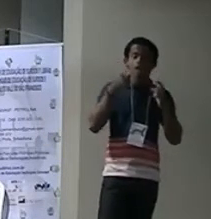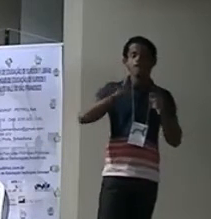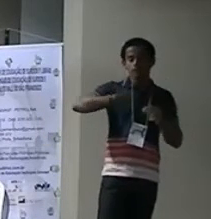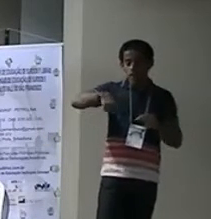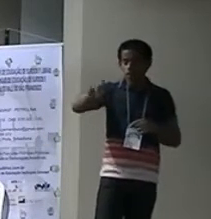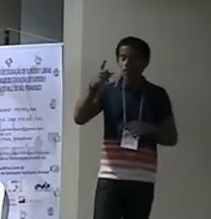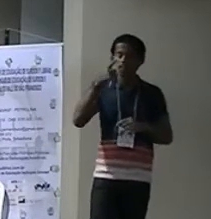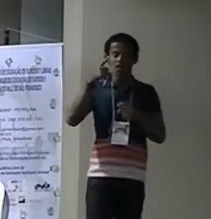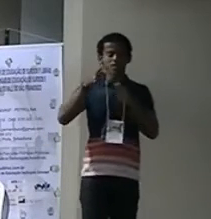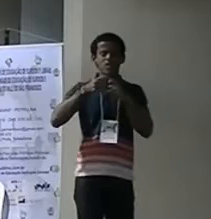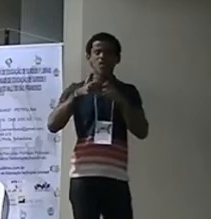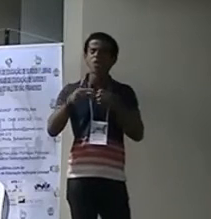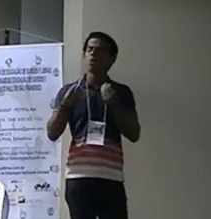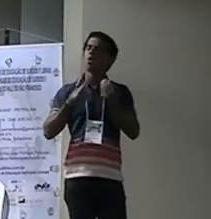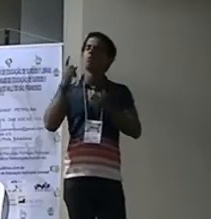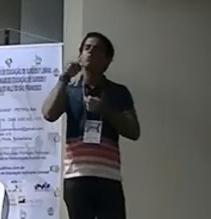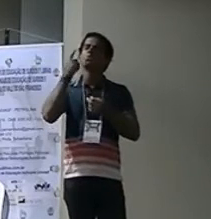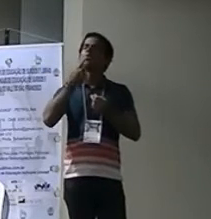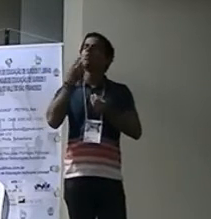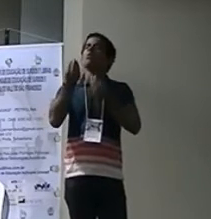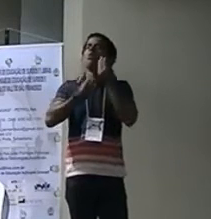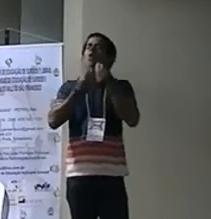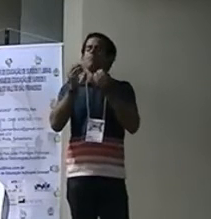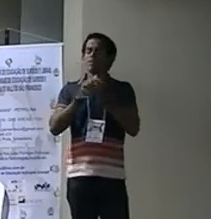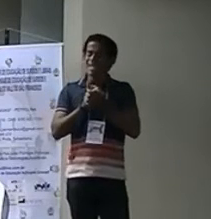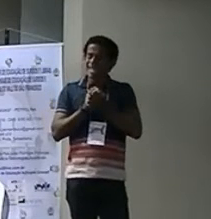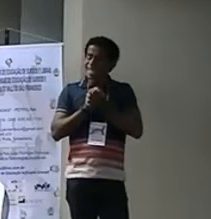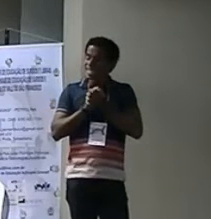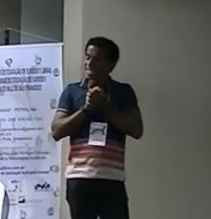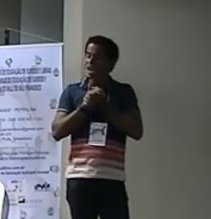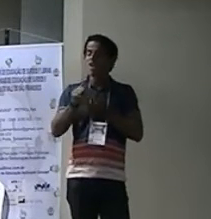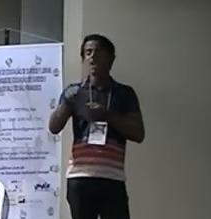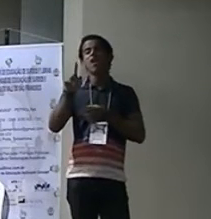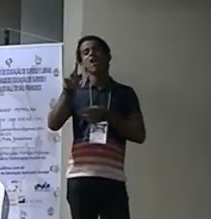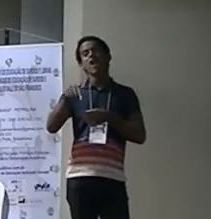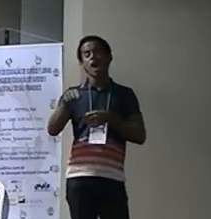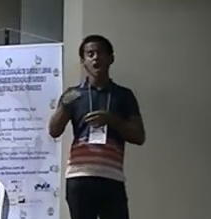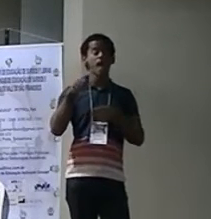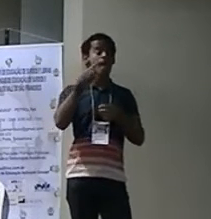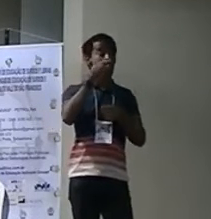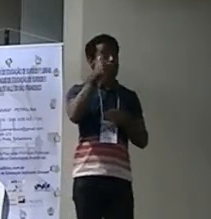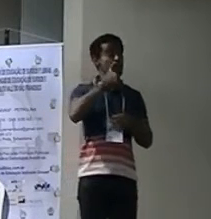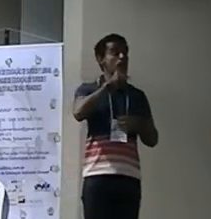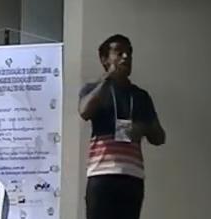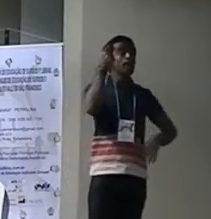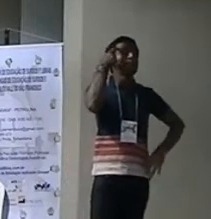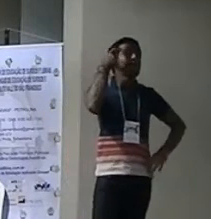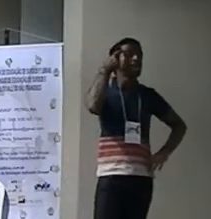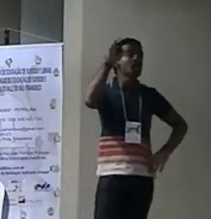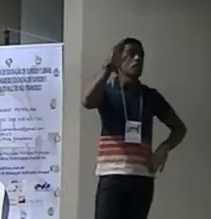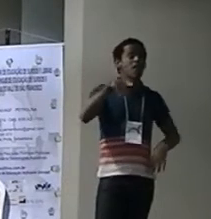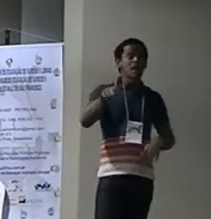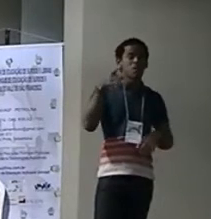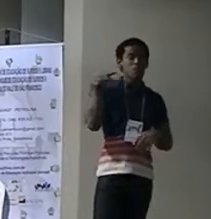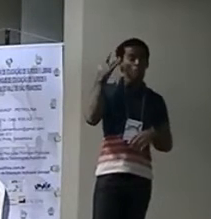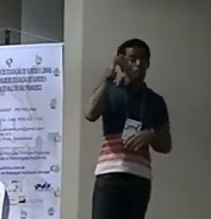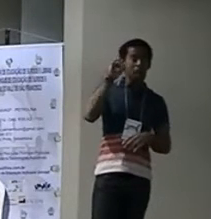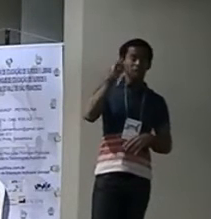E ele ficou preocupado, o que eu vou fazer? Foi novamente no médico. E o que foi que aconteceu? Que ficou surdo?